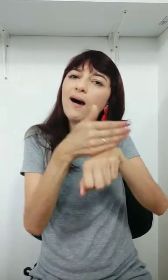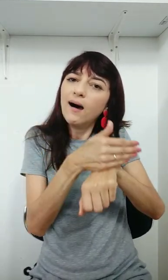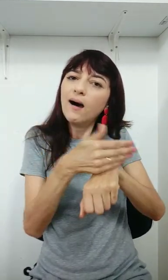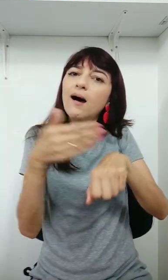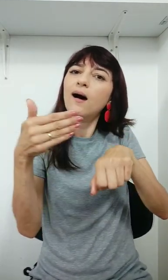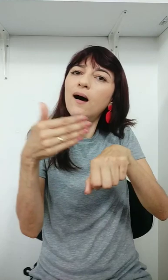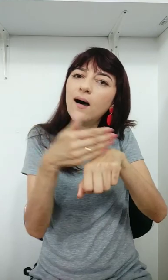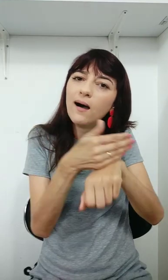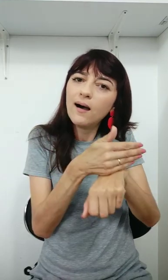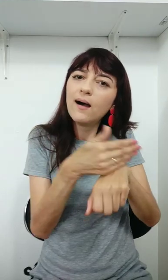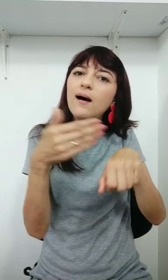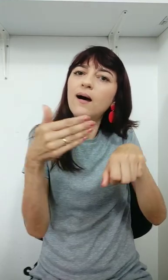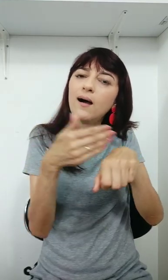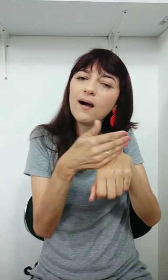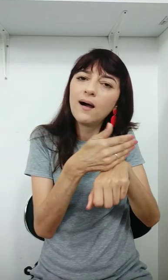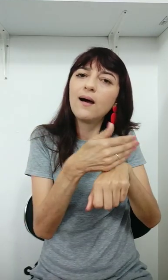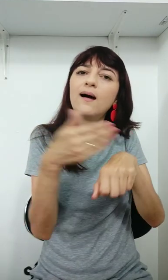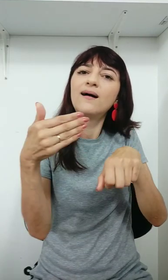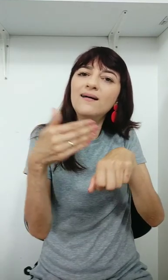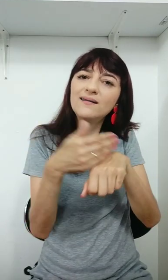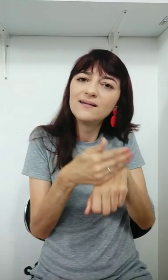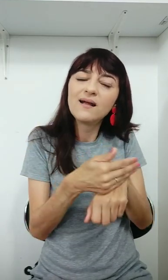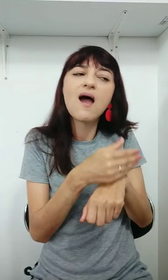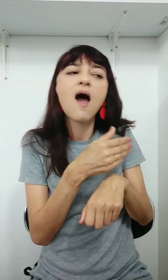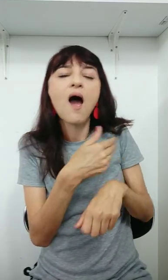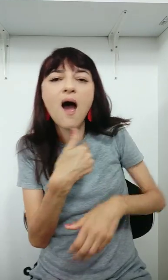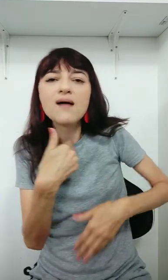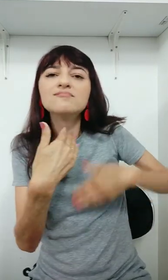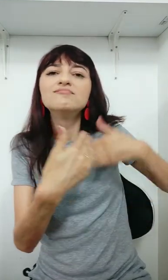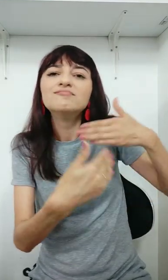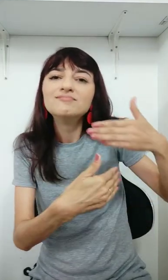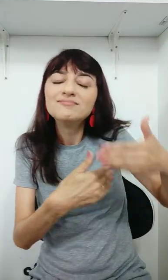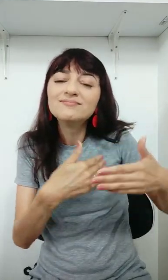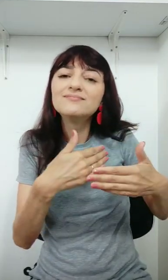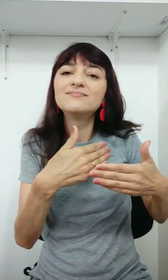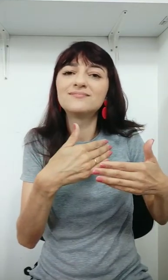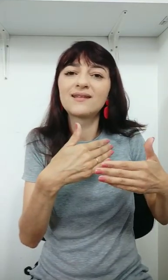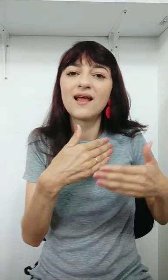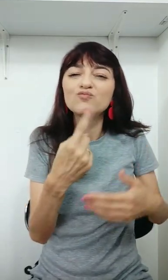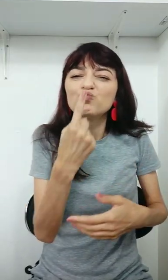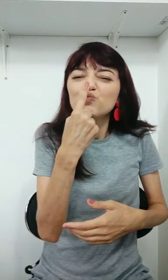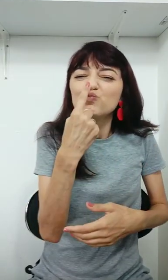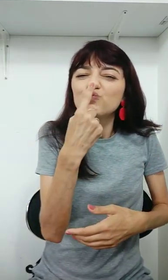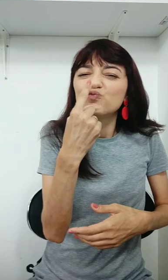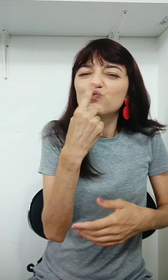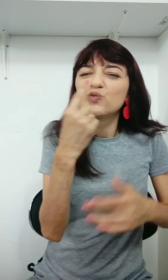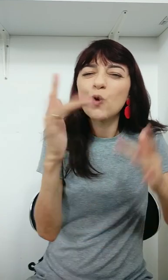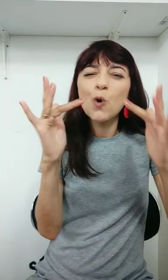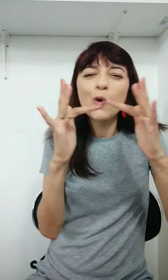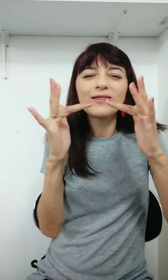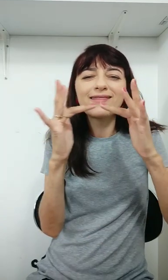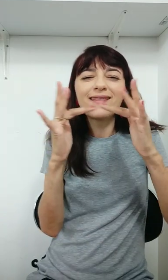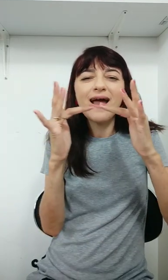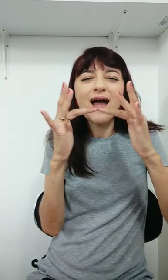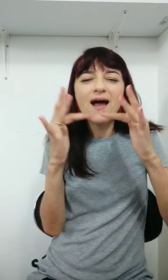associação, participar dos eventos, visitar as associações, né? E aos poucos criar esse